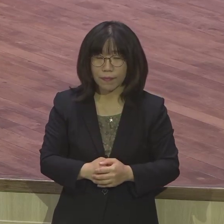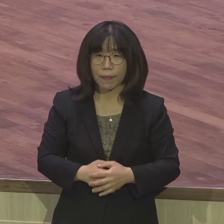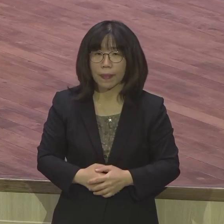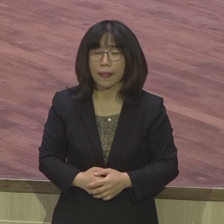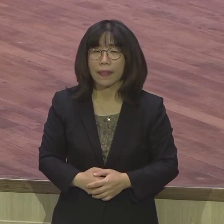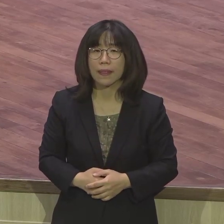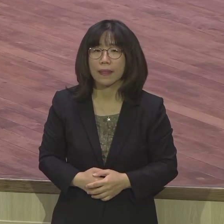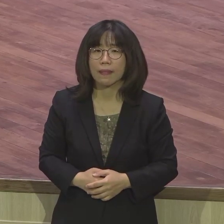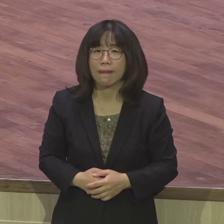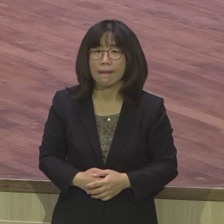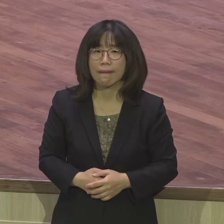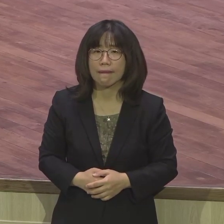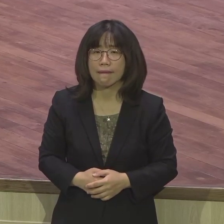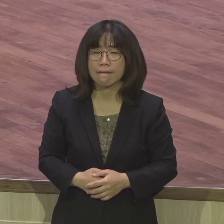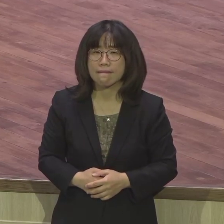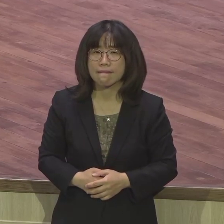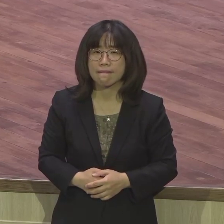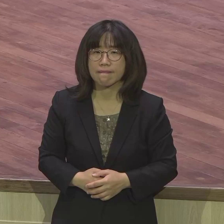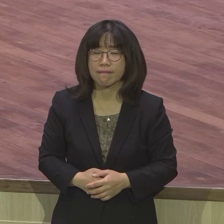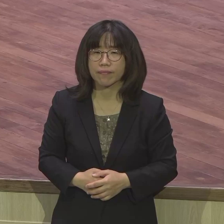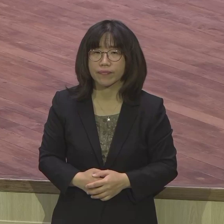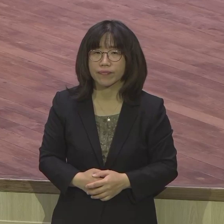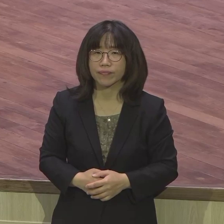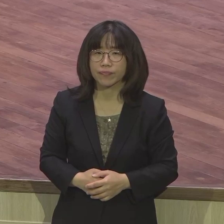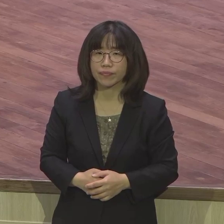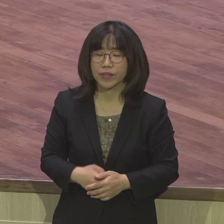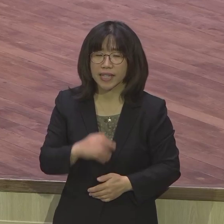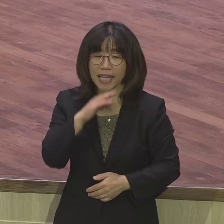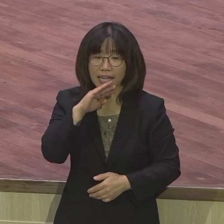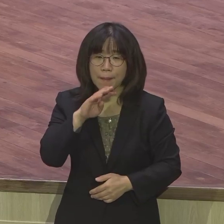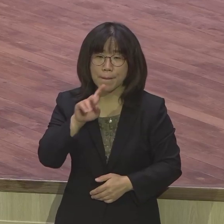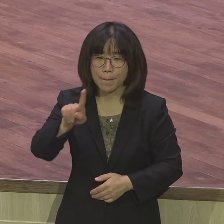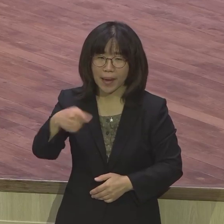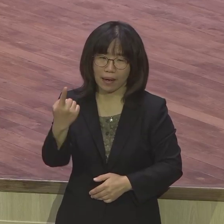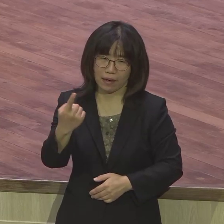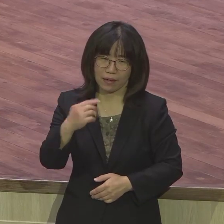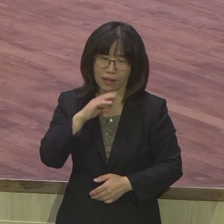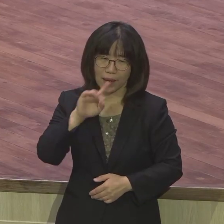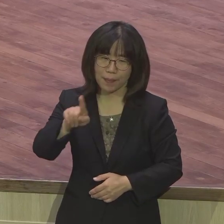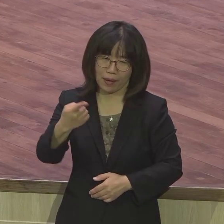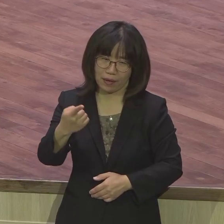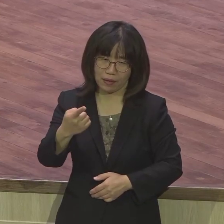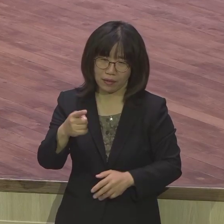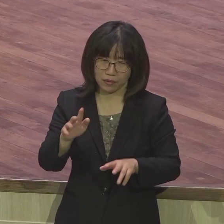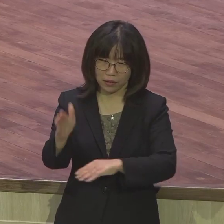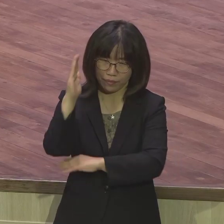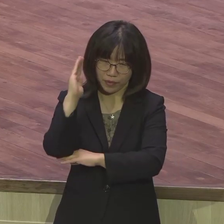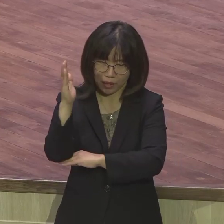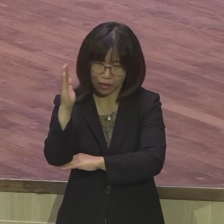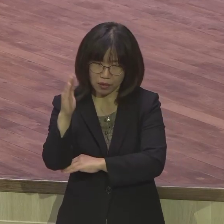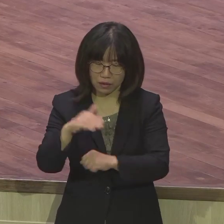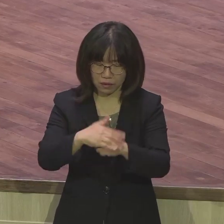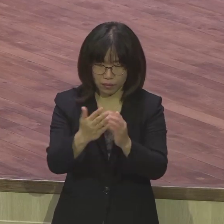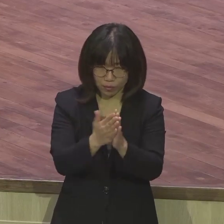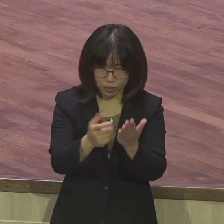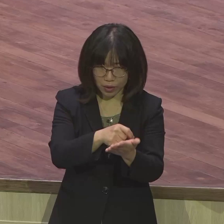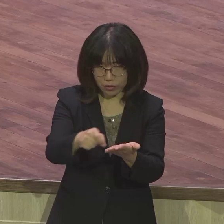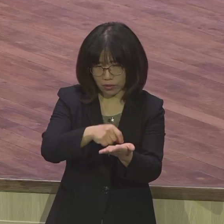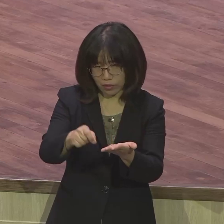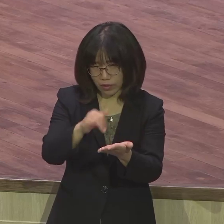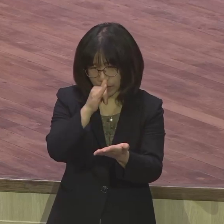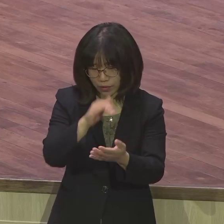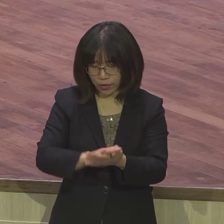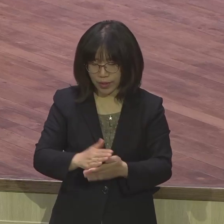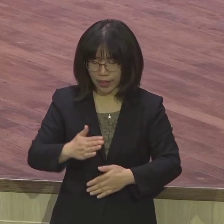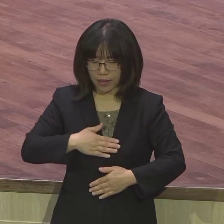않지만, 이랬었어요. 그분이 이제 백세인데도 강연도 하고 책을 쓰는데요. 자기 인생을 돌아보니까